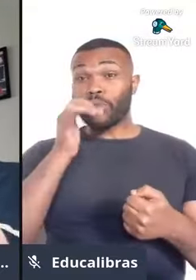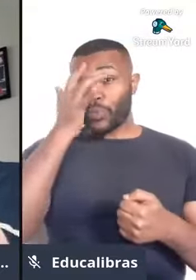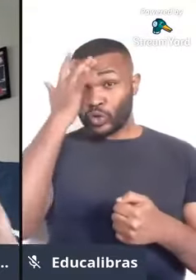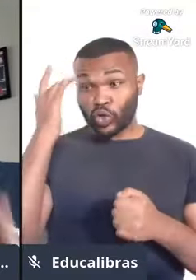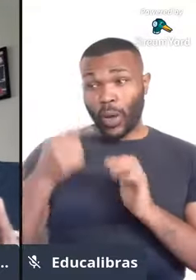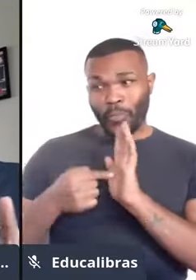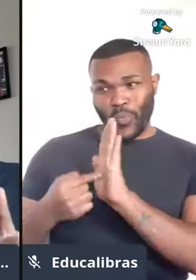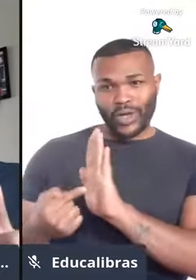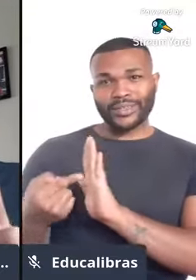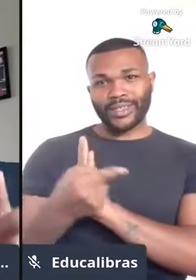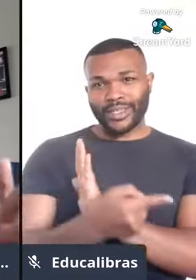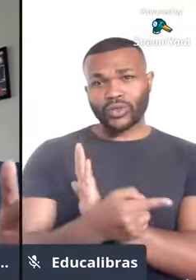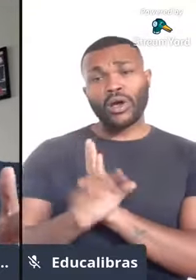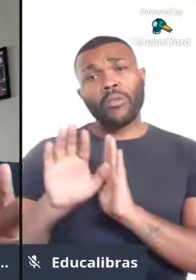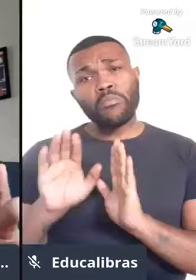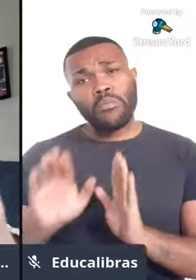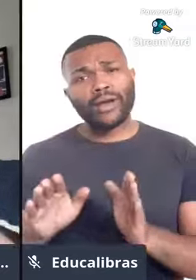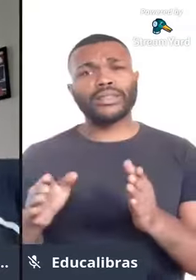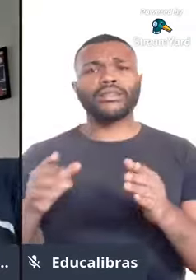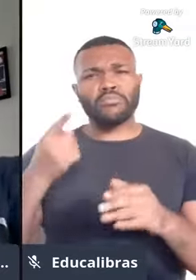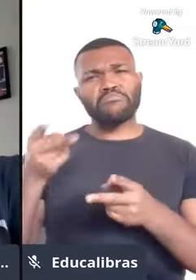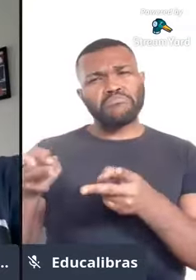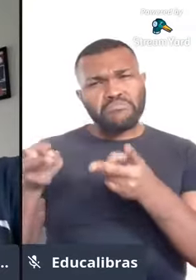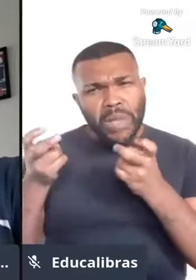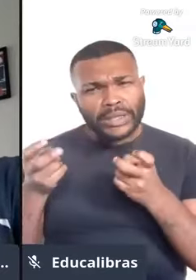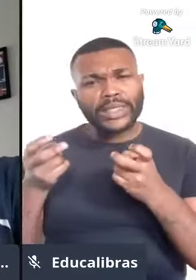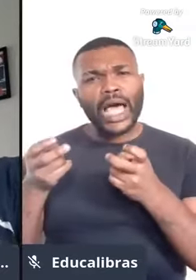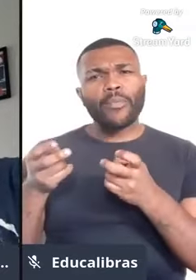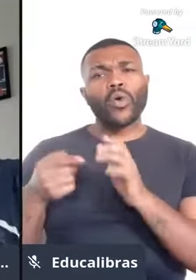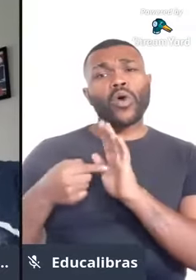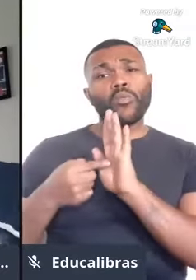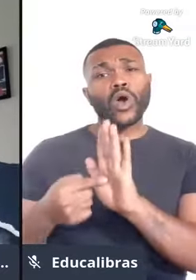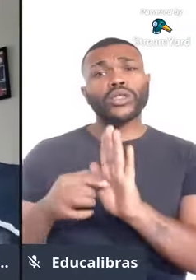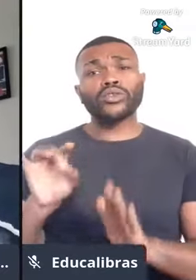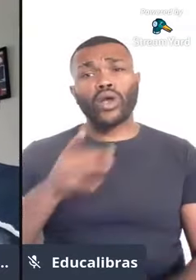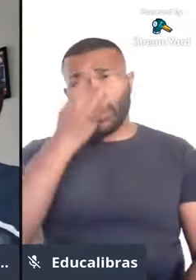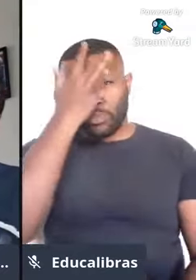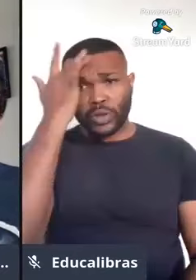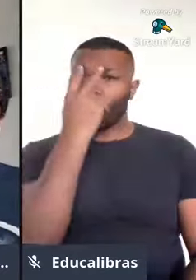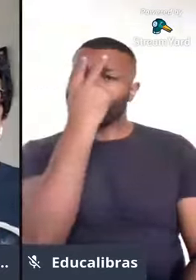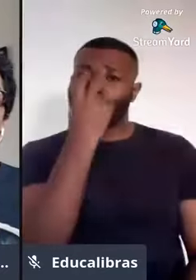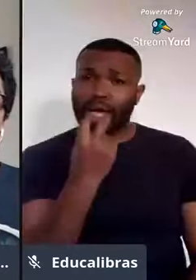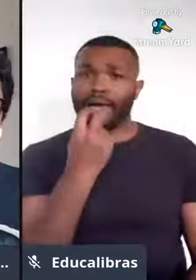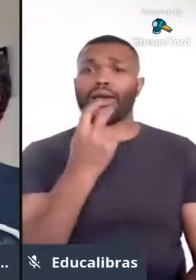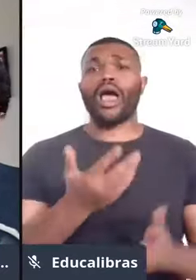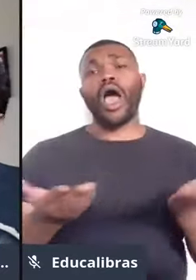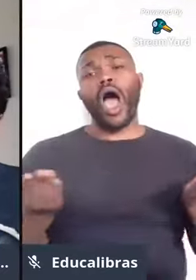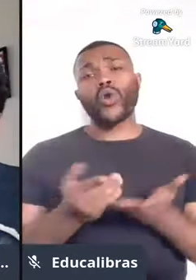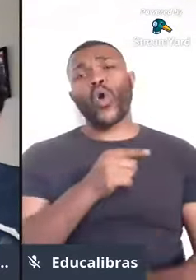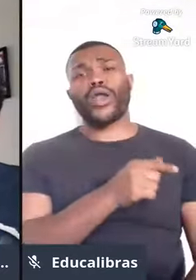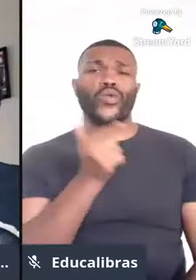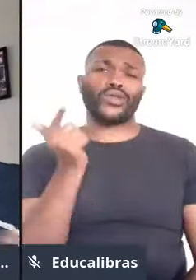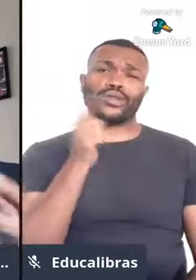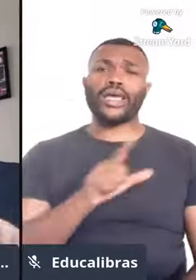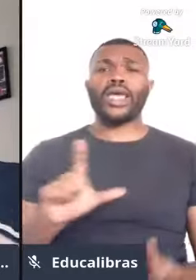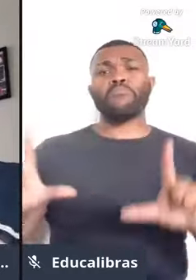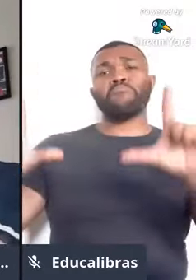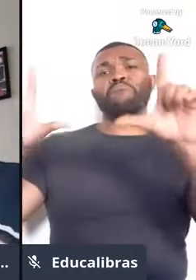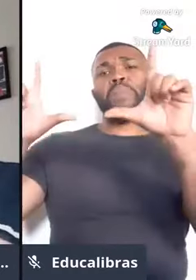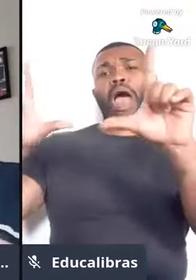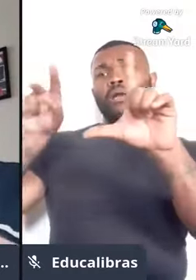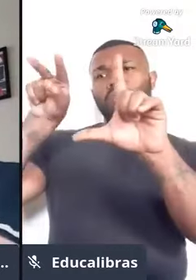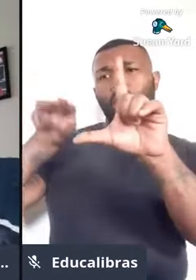da matéria, habitualmente, é a pessoa cega. Fulano é cego, agora ele consegue ler a placa. Não. O que você